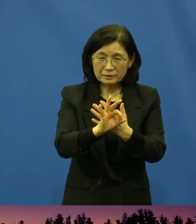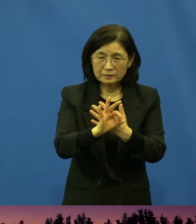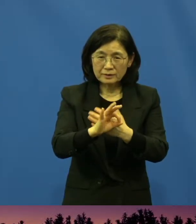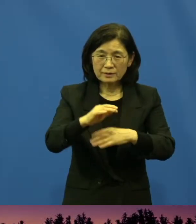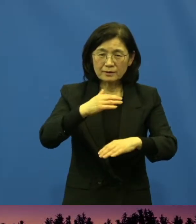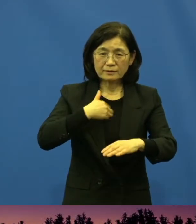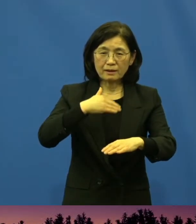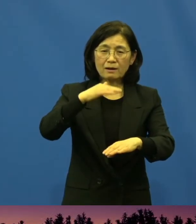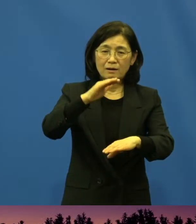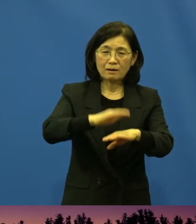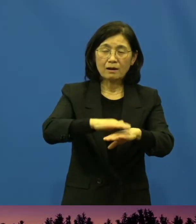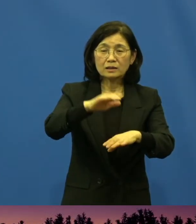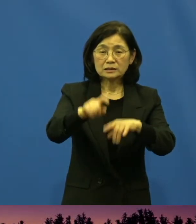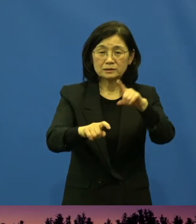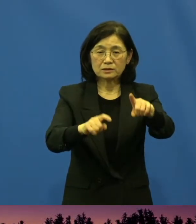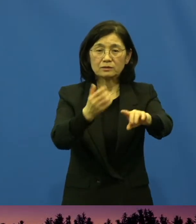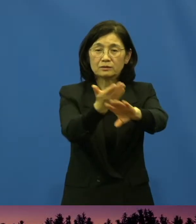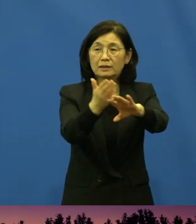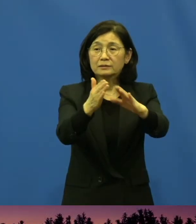실천하는 거예요.